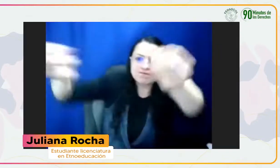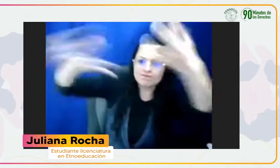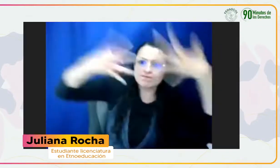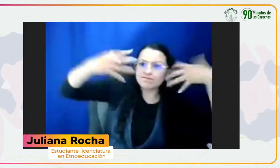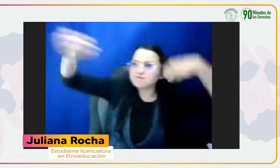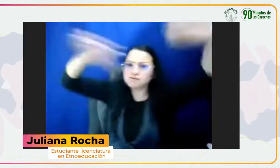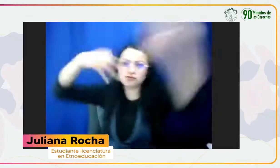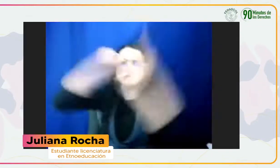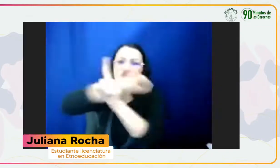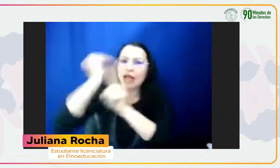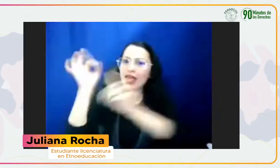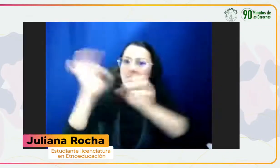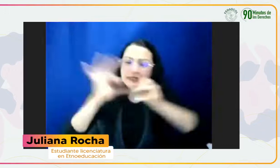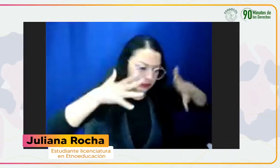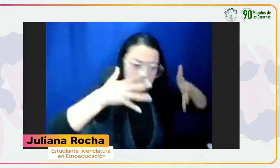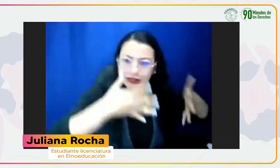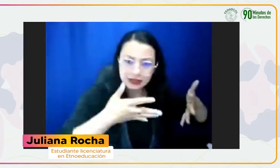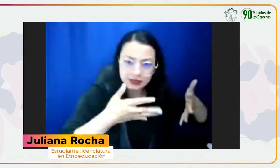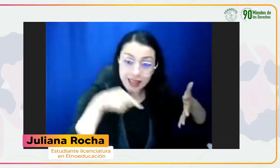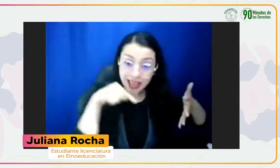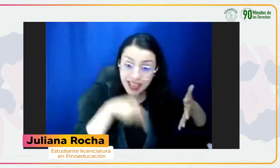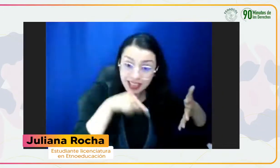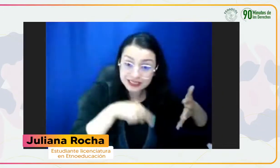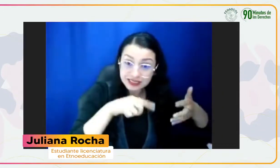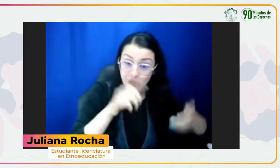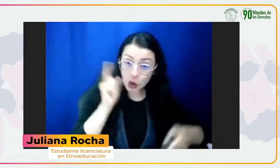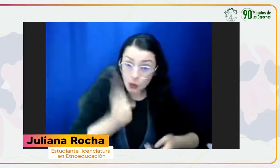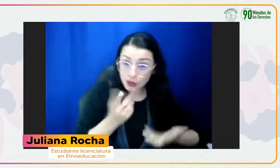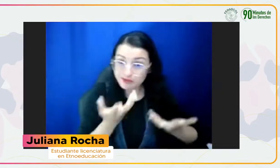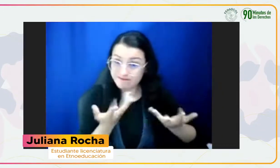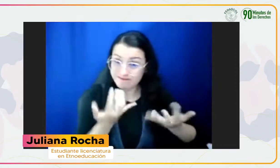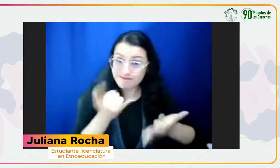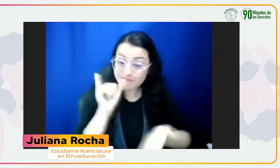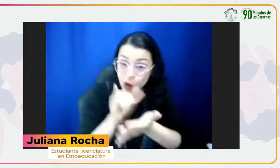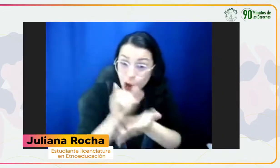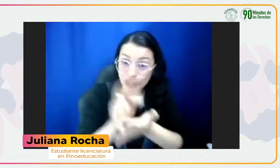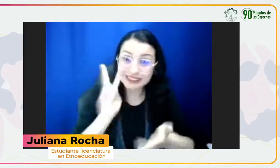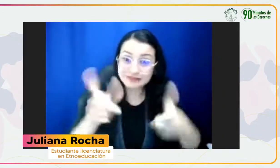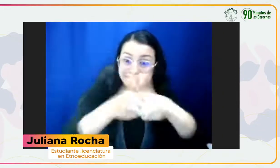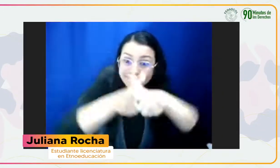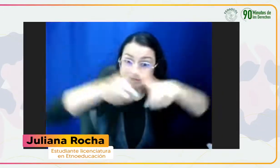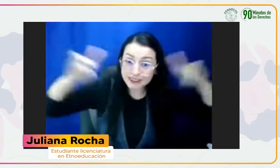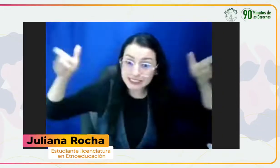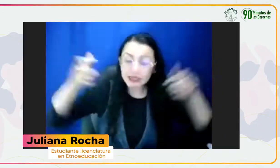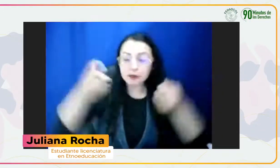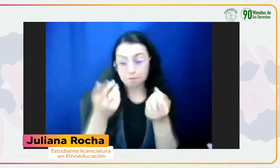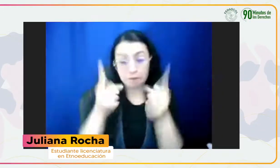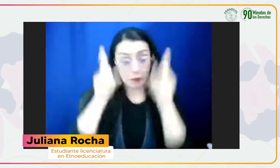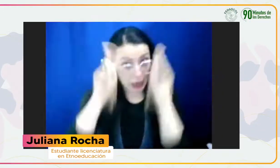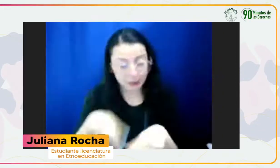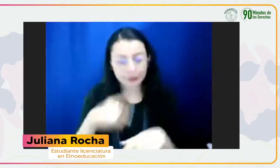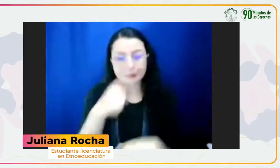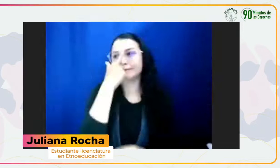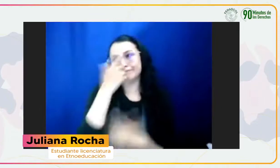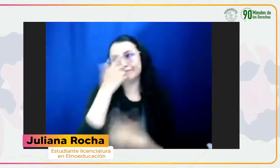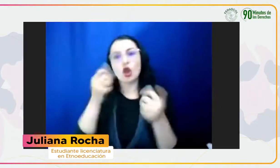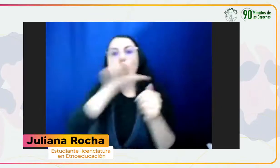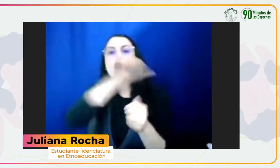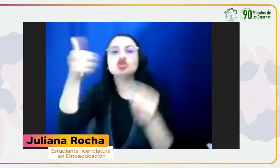temas laborales, en temas de ayudas sociales y demás, es por eso que vemos que las mujeres también, por